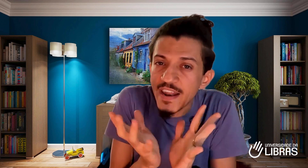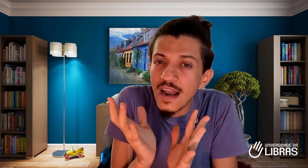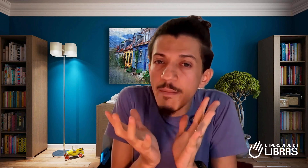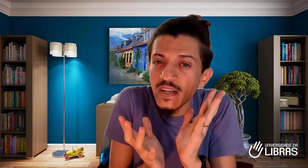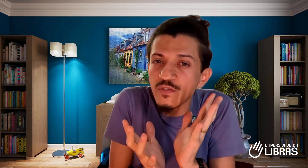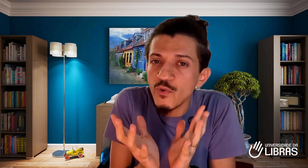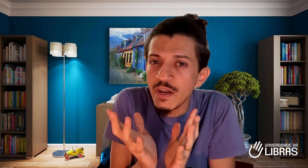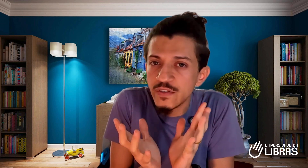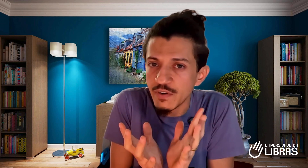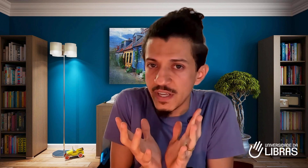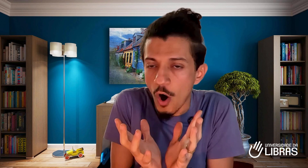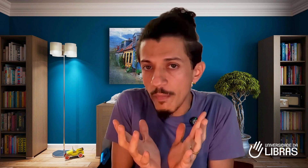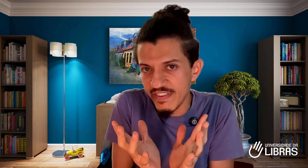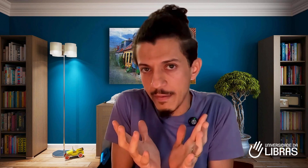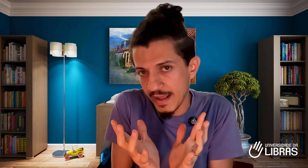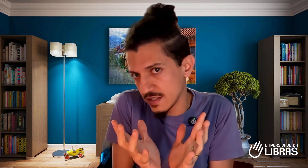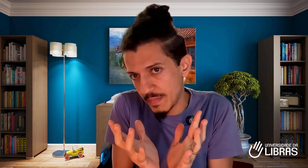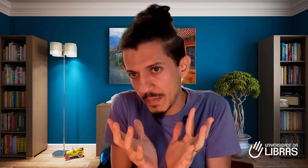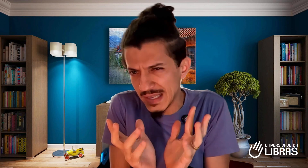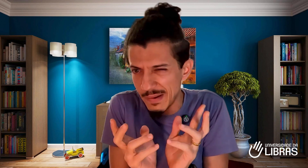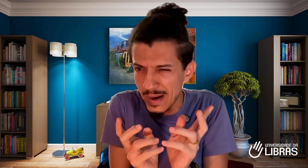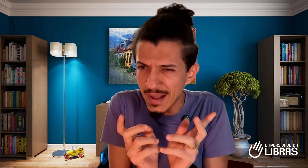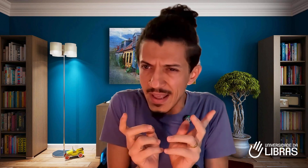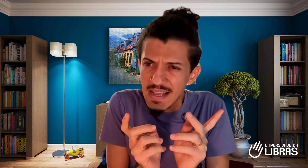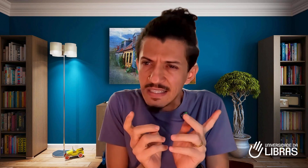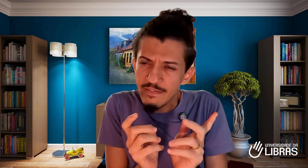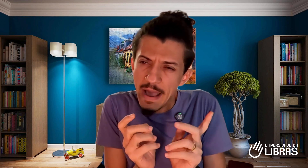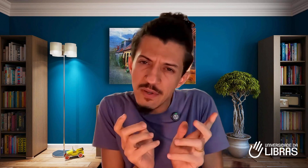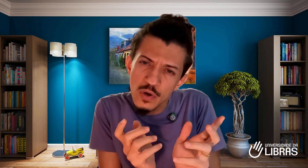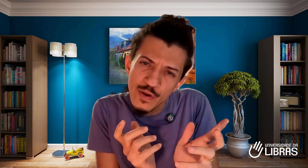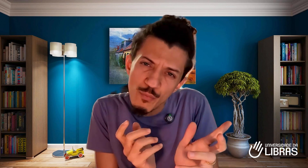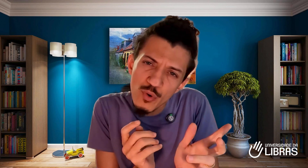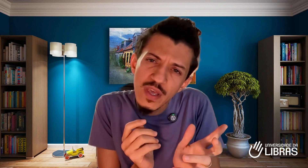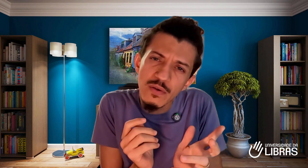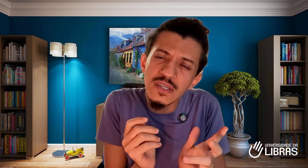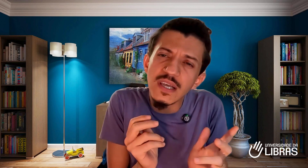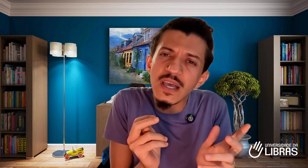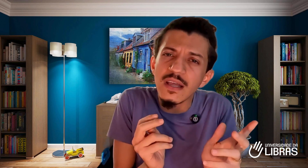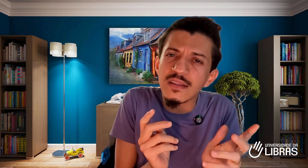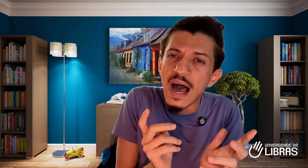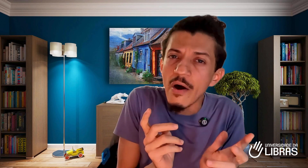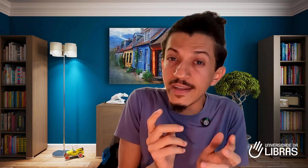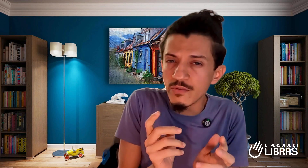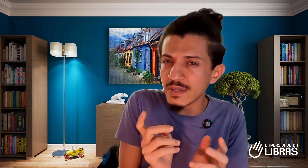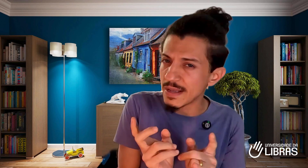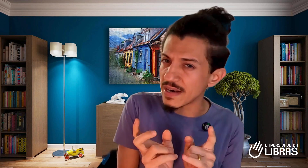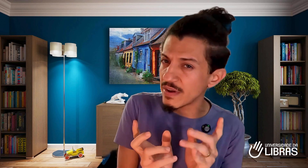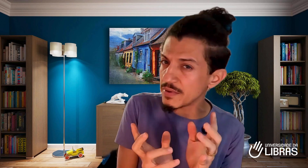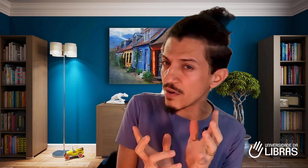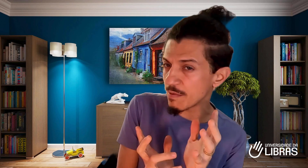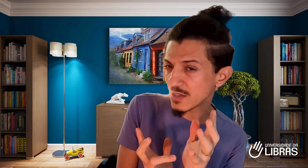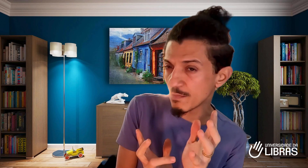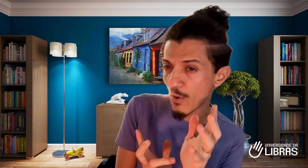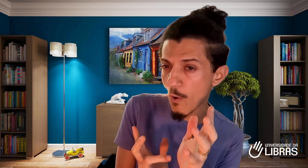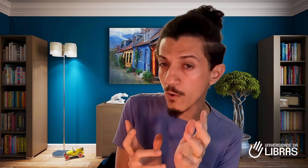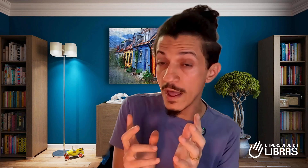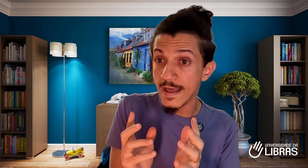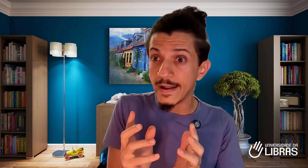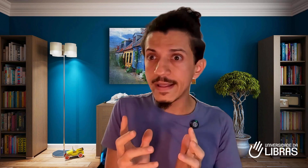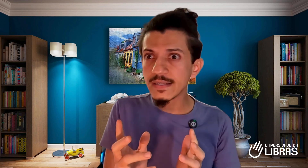Libras fluindo de você. Obviamente, na primeira semana, você vai absorver um pouquinho assim e tal, na segunda semana você vai absorver mais um pouco, na terceira semana